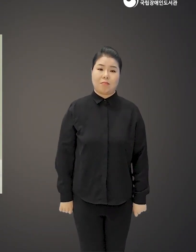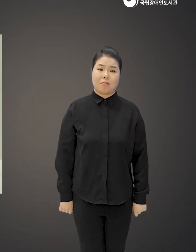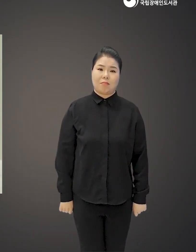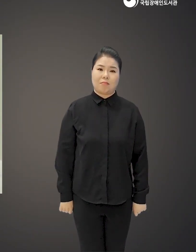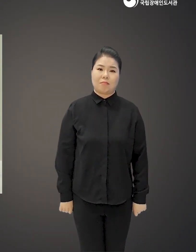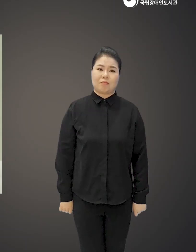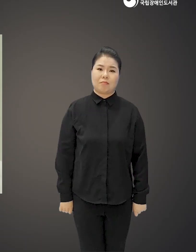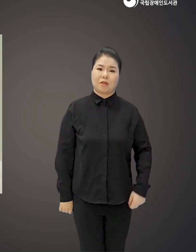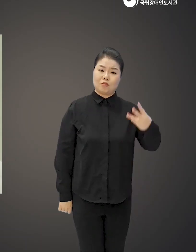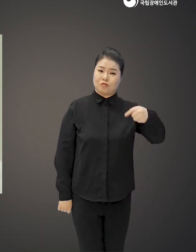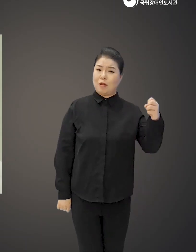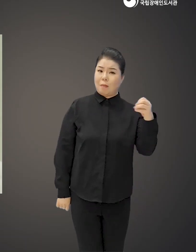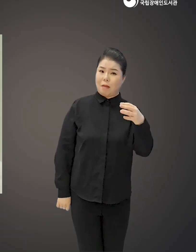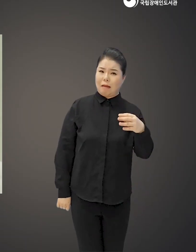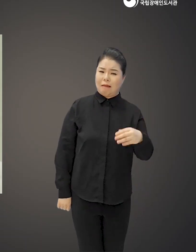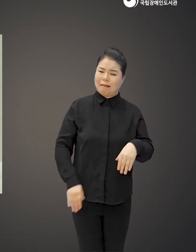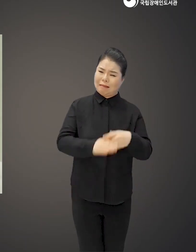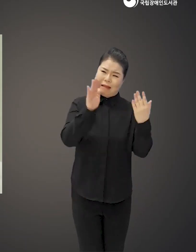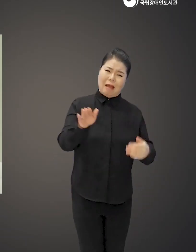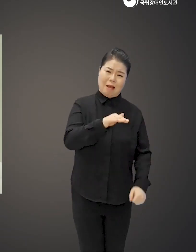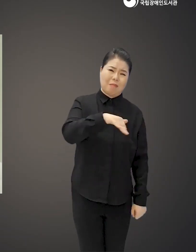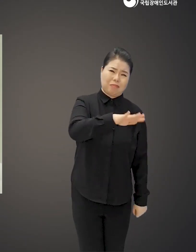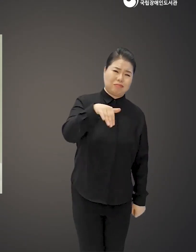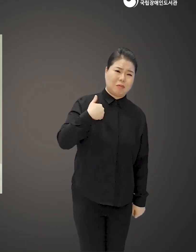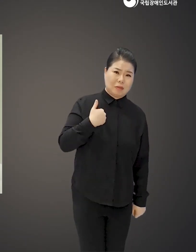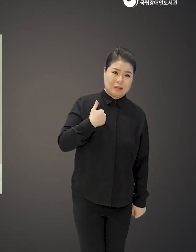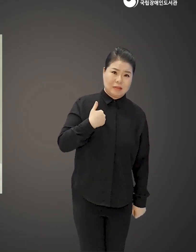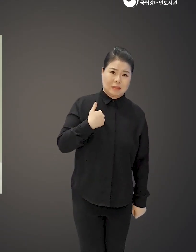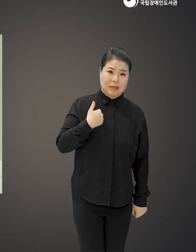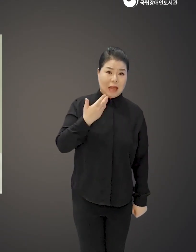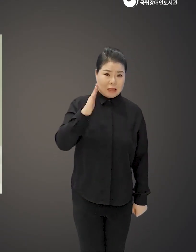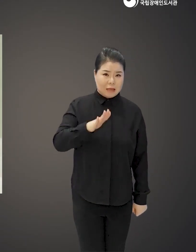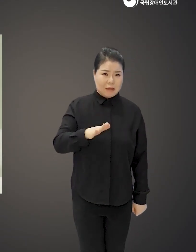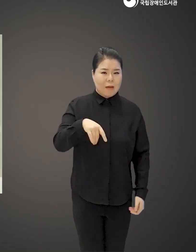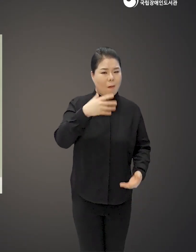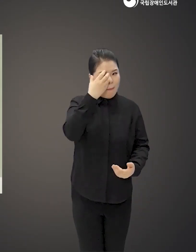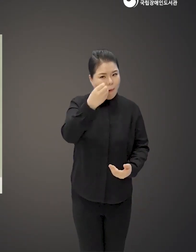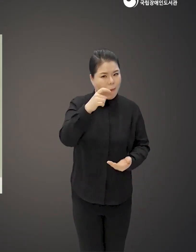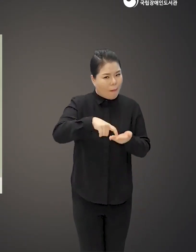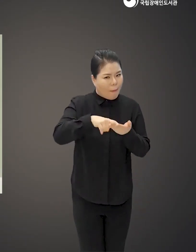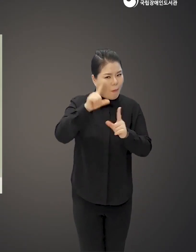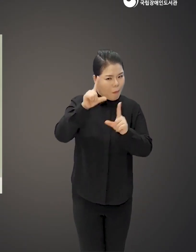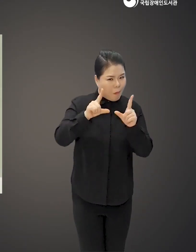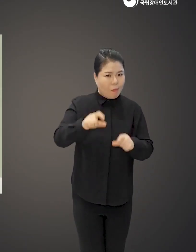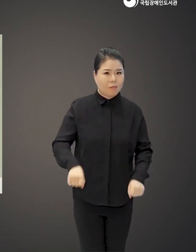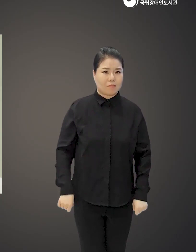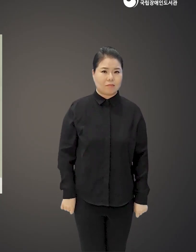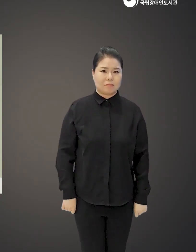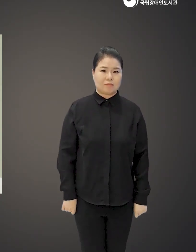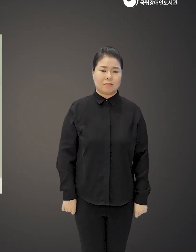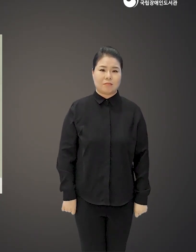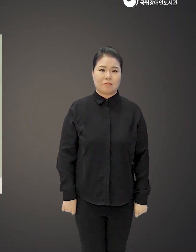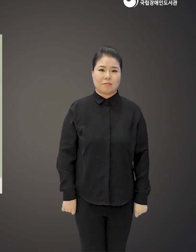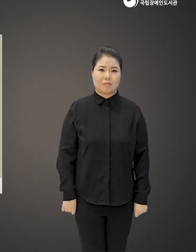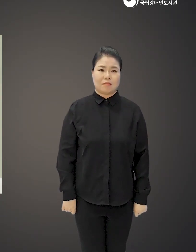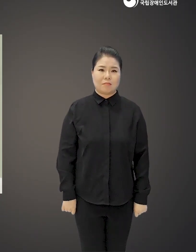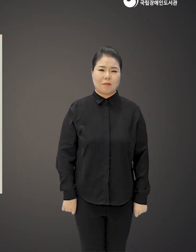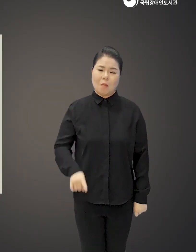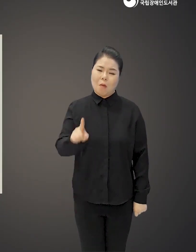라인쿡이 물었다. 누가 알겠어. 하지만 확실히 급해 보였어. 루가